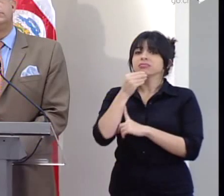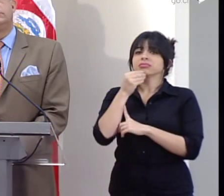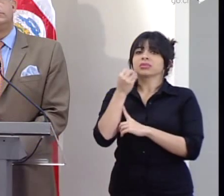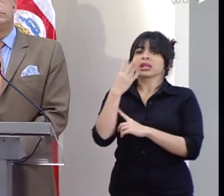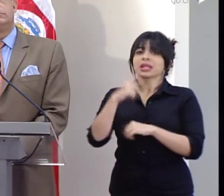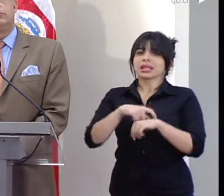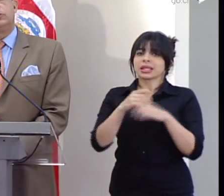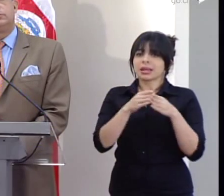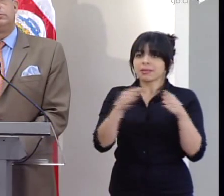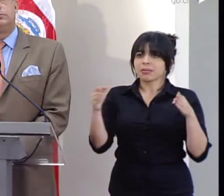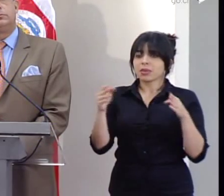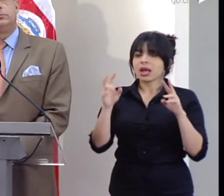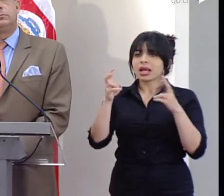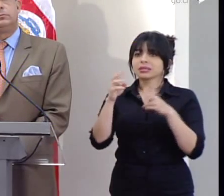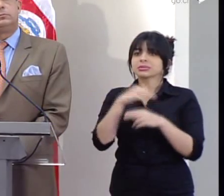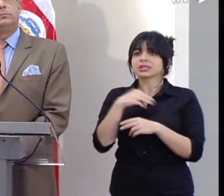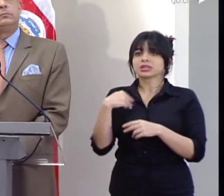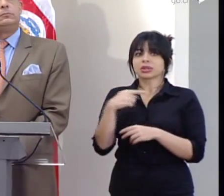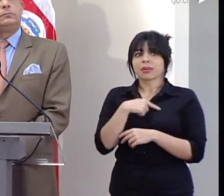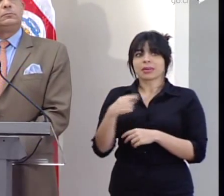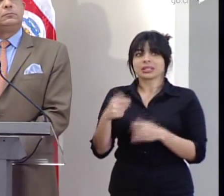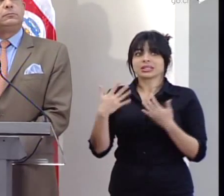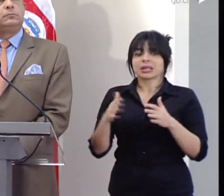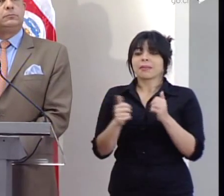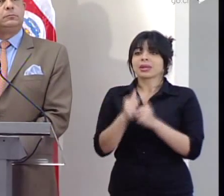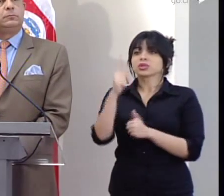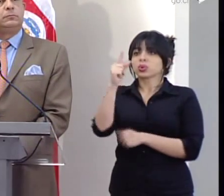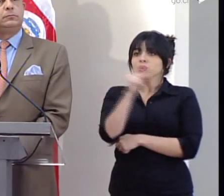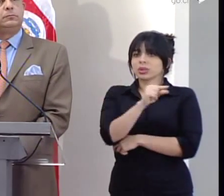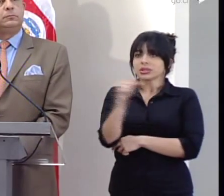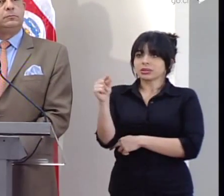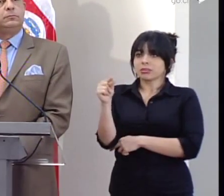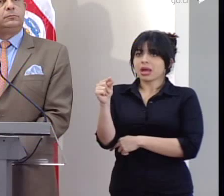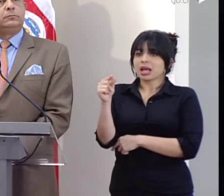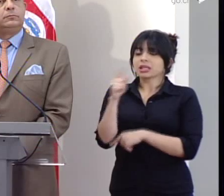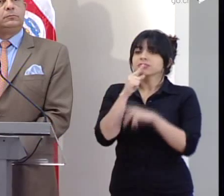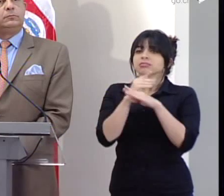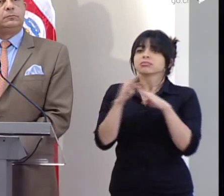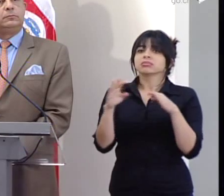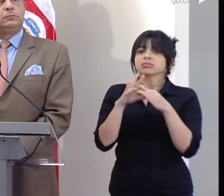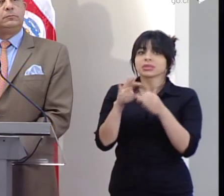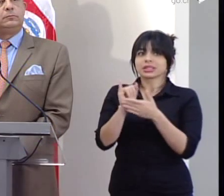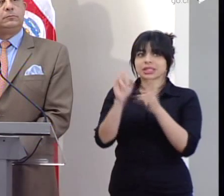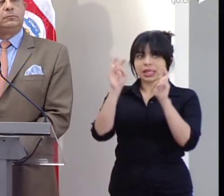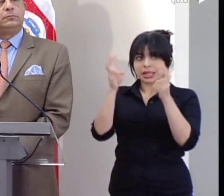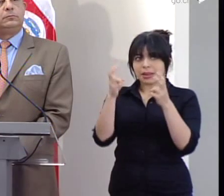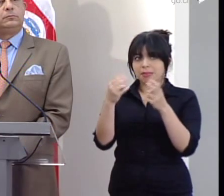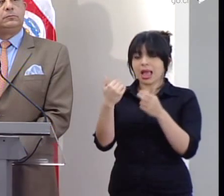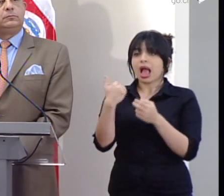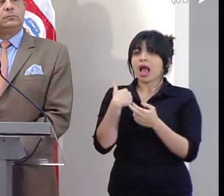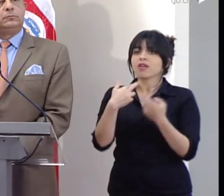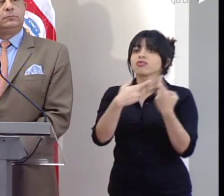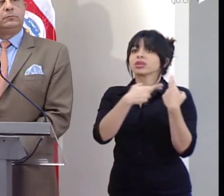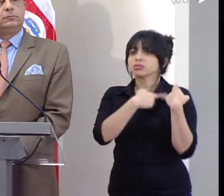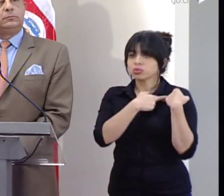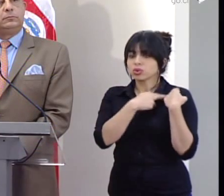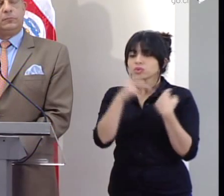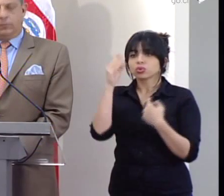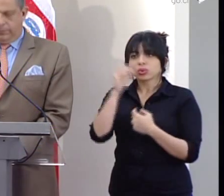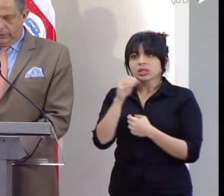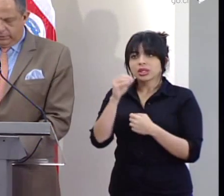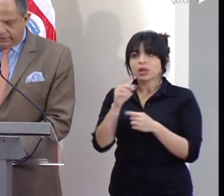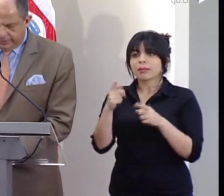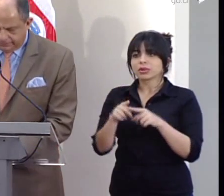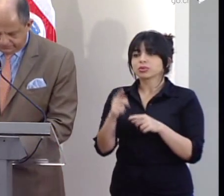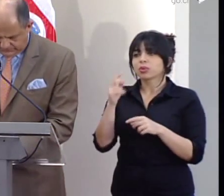tanto tiempo en el caso del ministro de la Presidencia, que lleva ya más de una semana en silencio total respecto a este tema. ¿Él tiene responsabilidad a su criterio de lo que